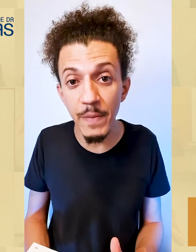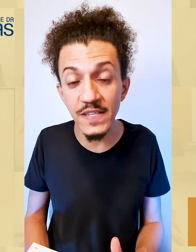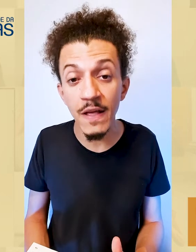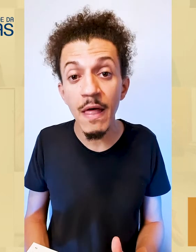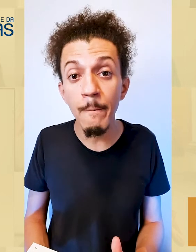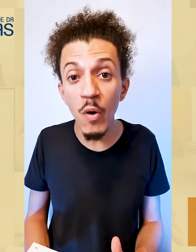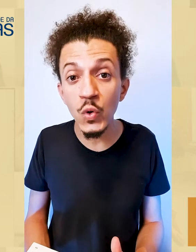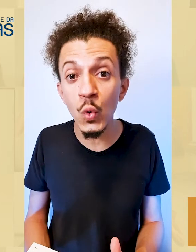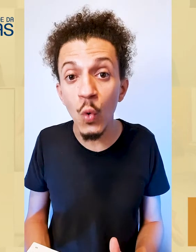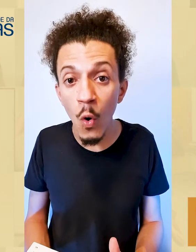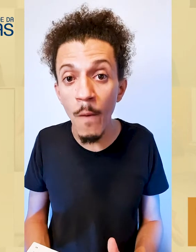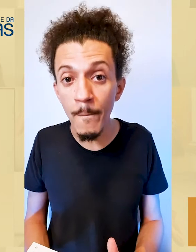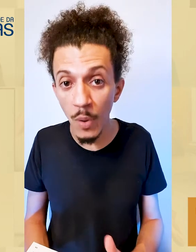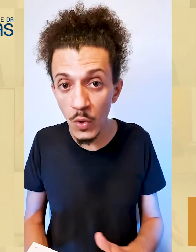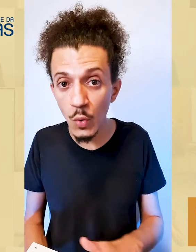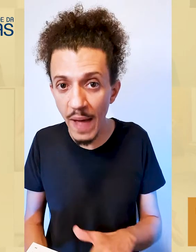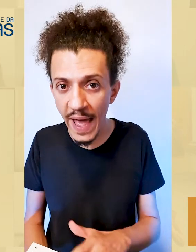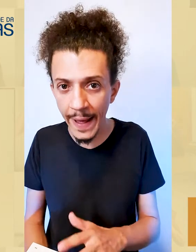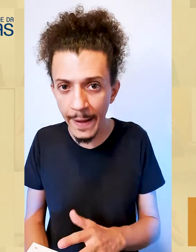universidadedalibras.com.br.